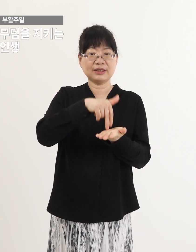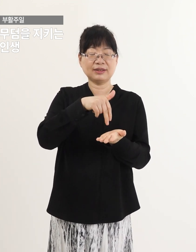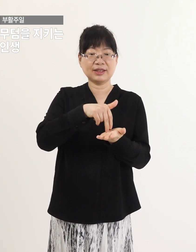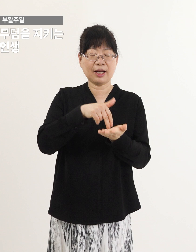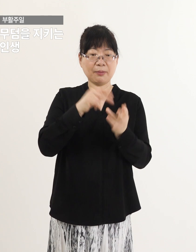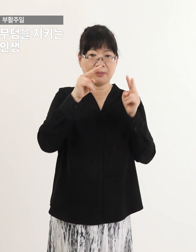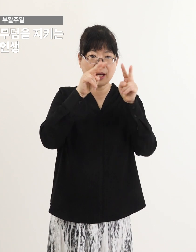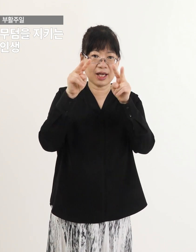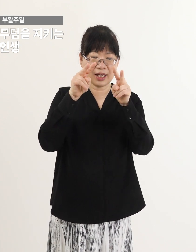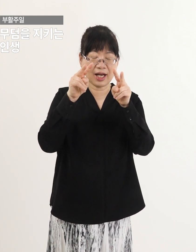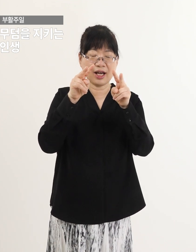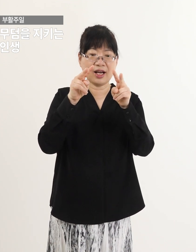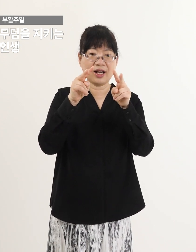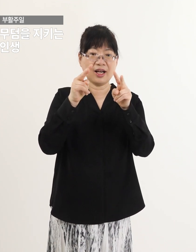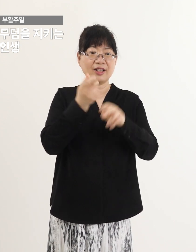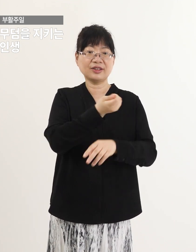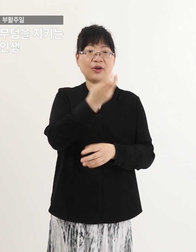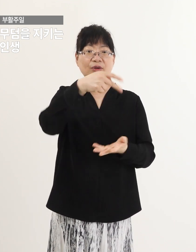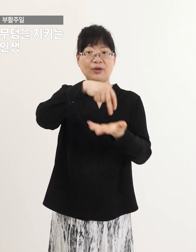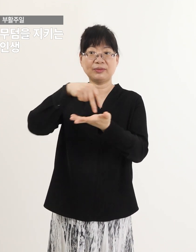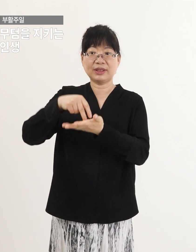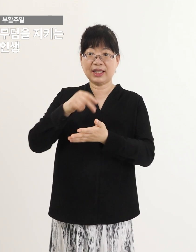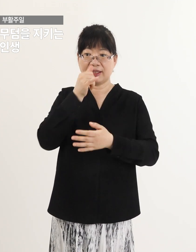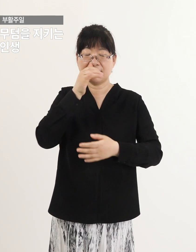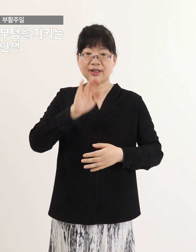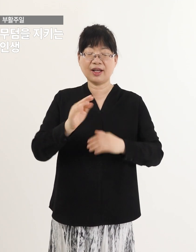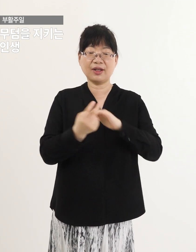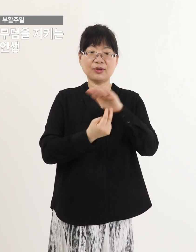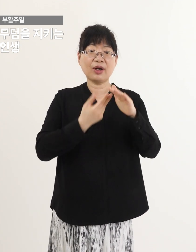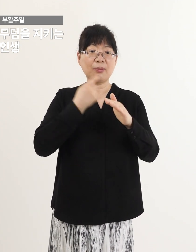요한복음 19장을 좀 띄워주실까요?